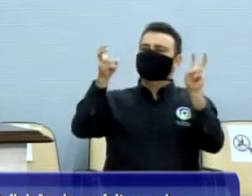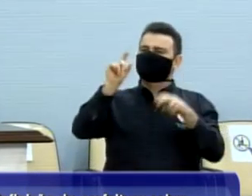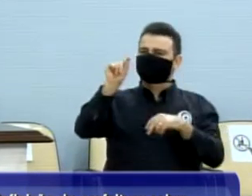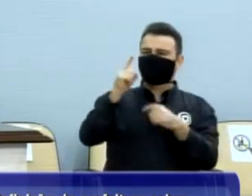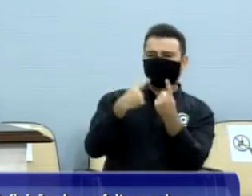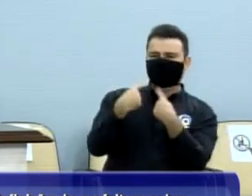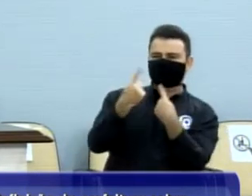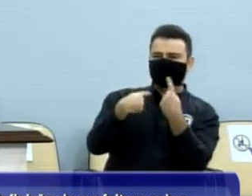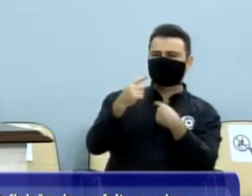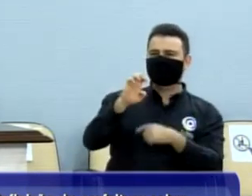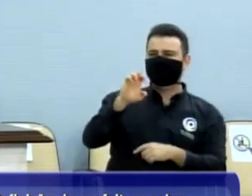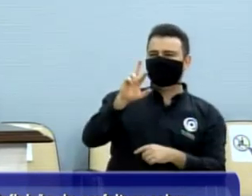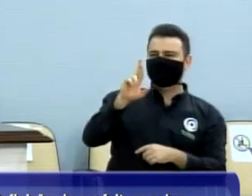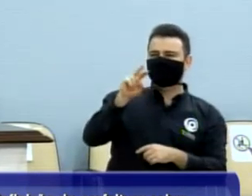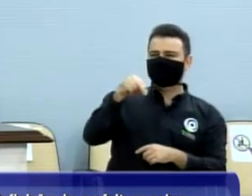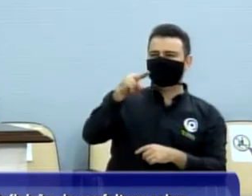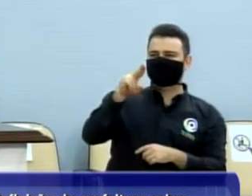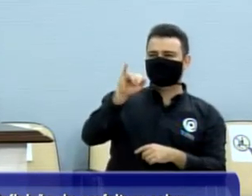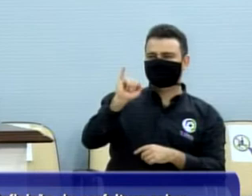se fala aqui,